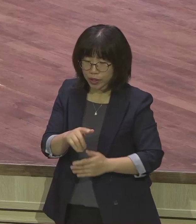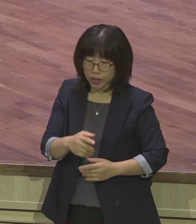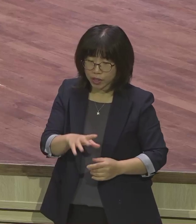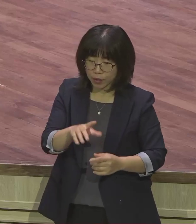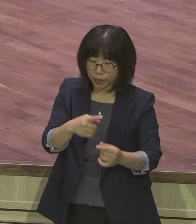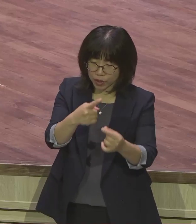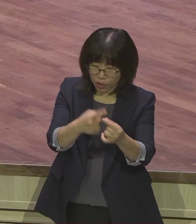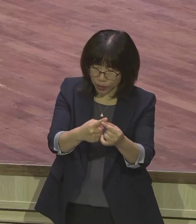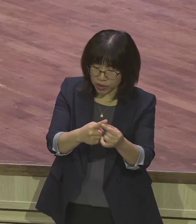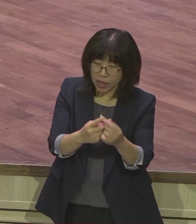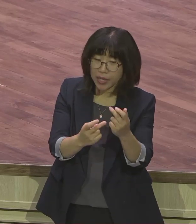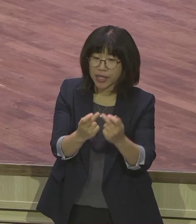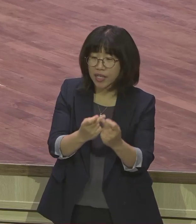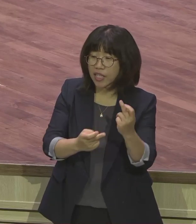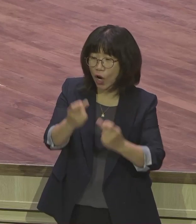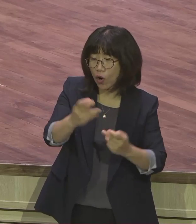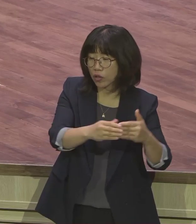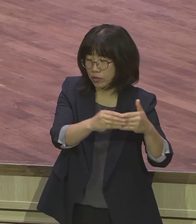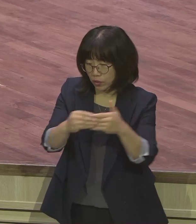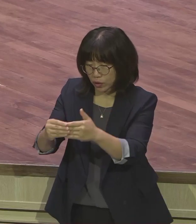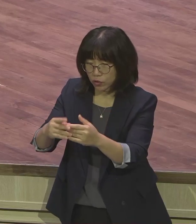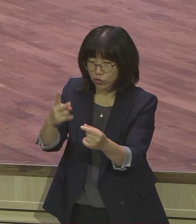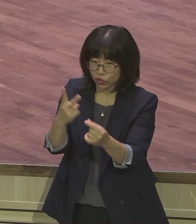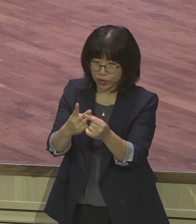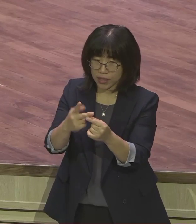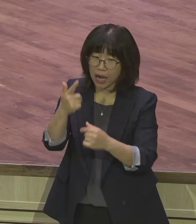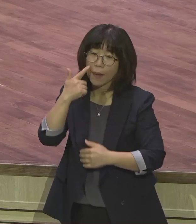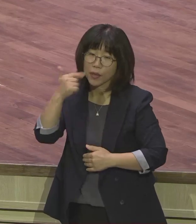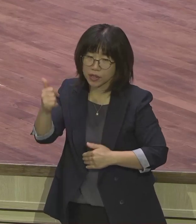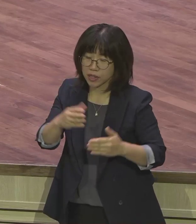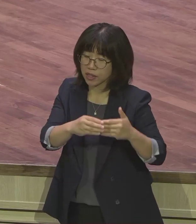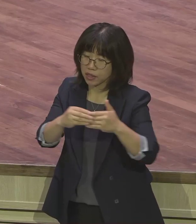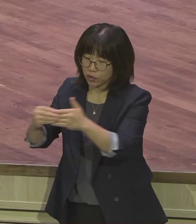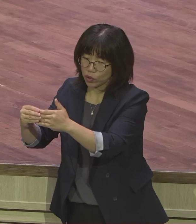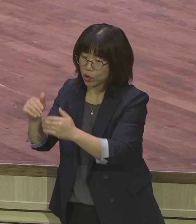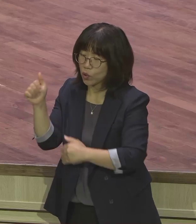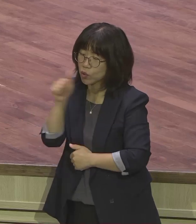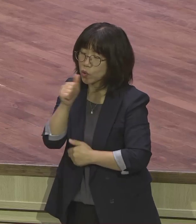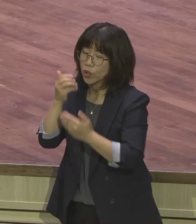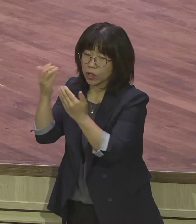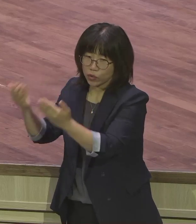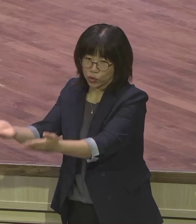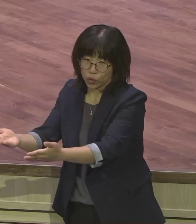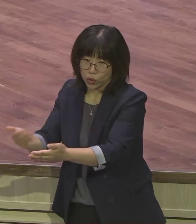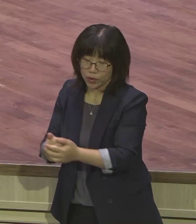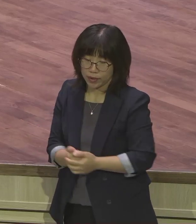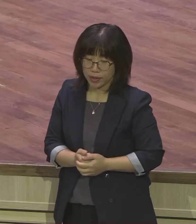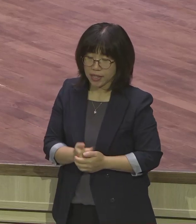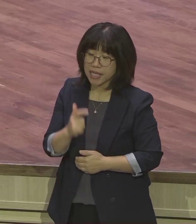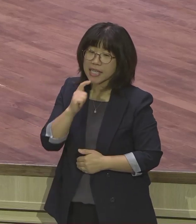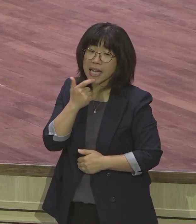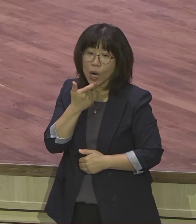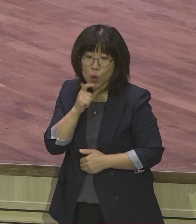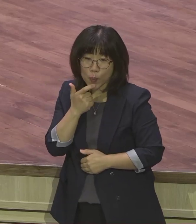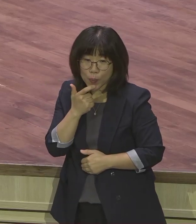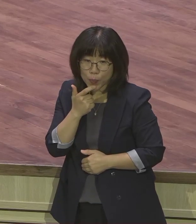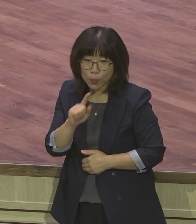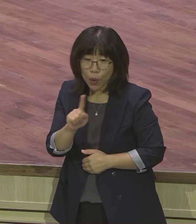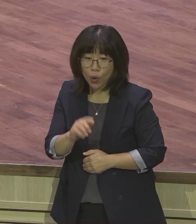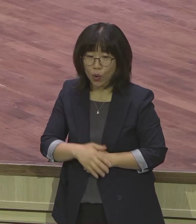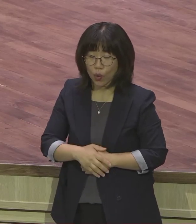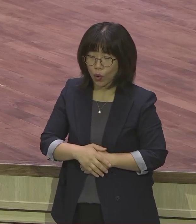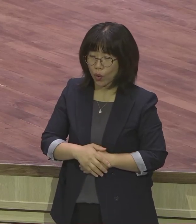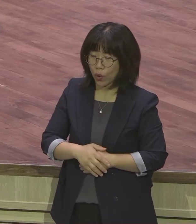야곱을 바로 왕에게 소개를 시킵니다 그런데 이 야곱이 바로를 만나자마자 행한 독특한